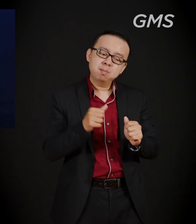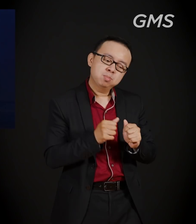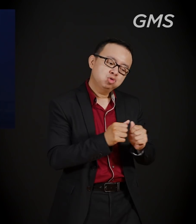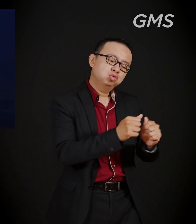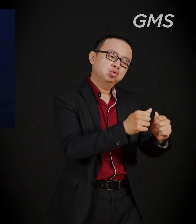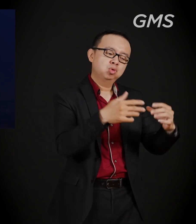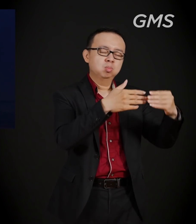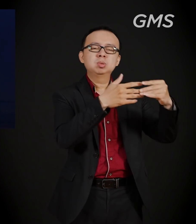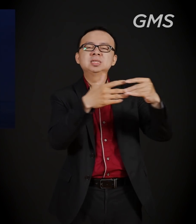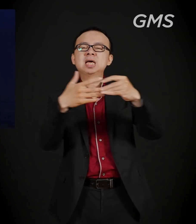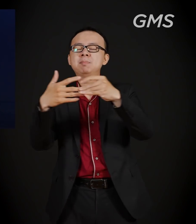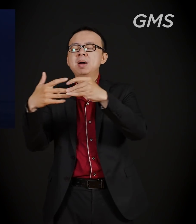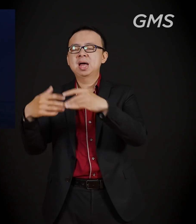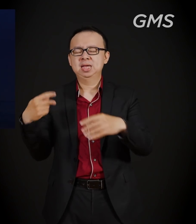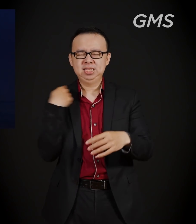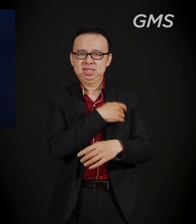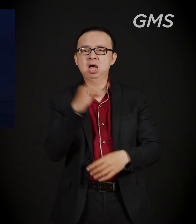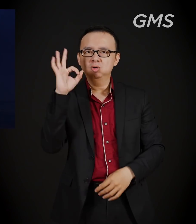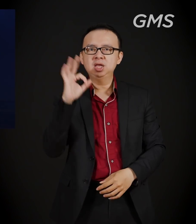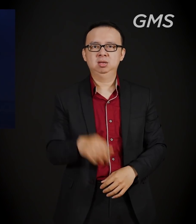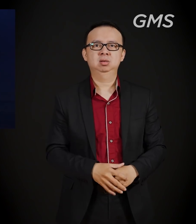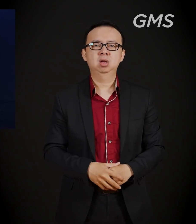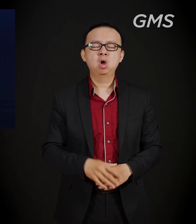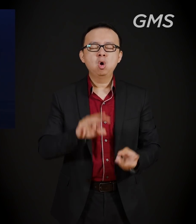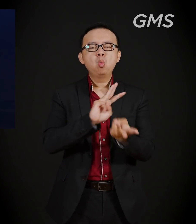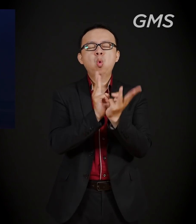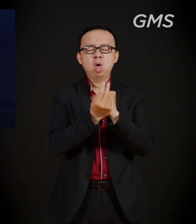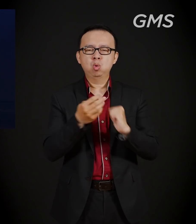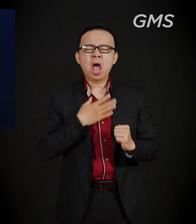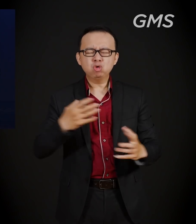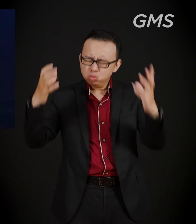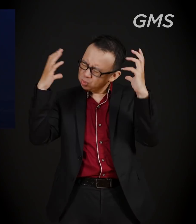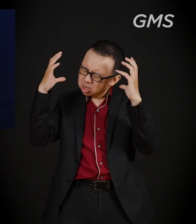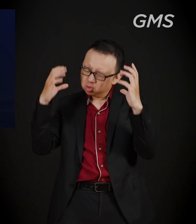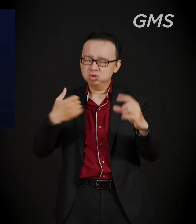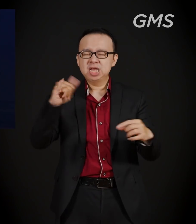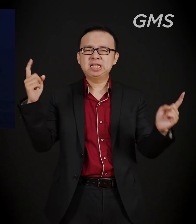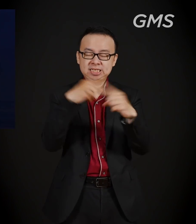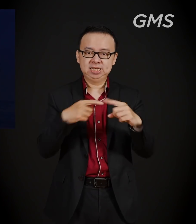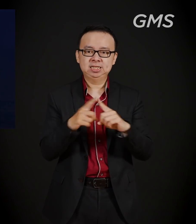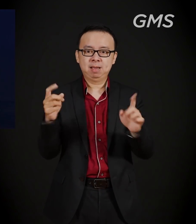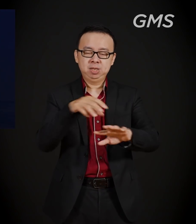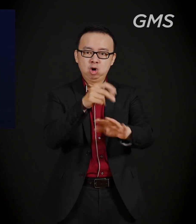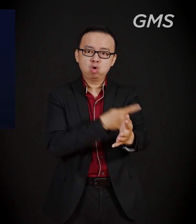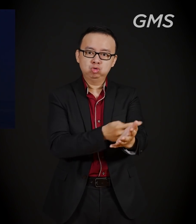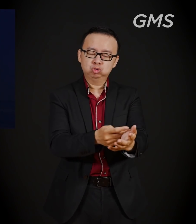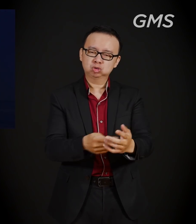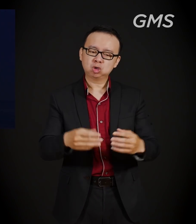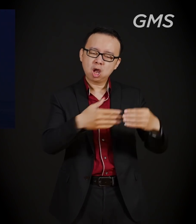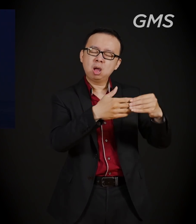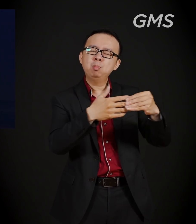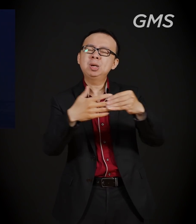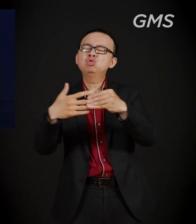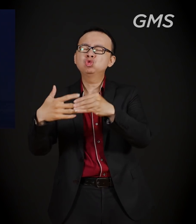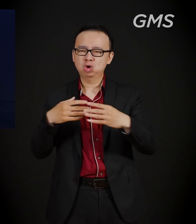Tuhan, secara logika aku bingung dengan apa yang terjadi. Tapi Roh Kudus bimbing aku.